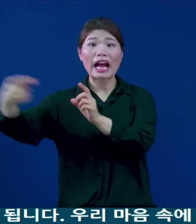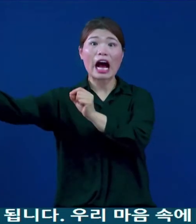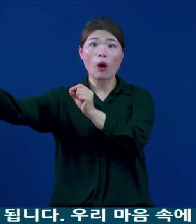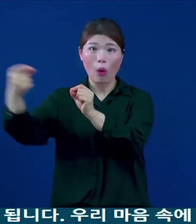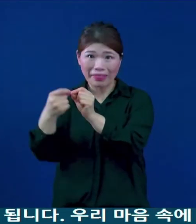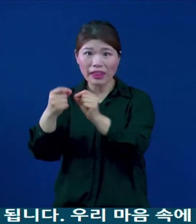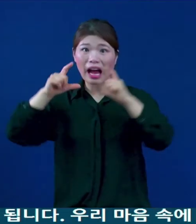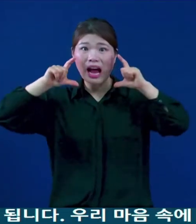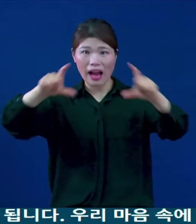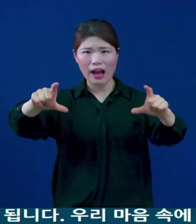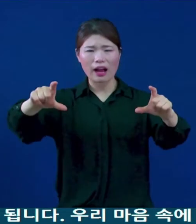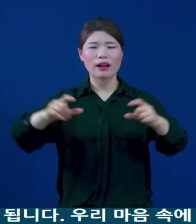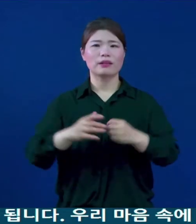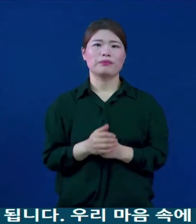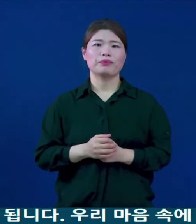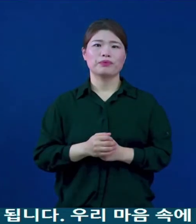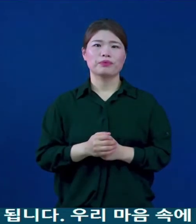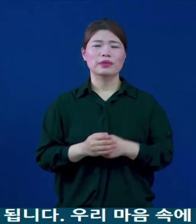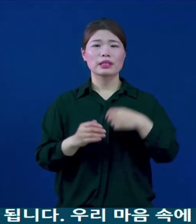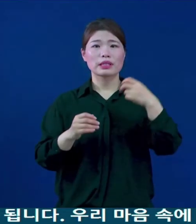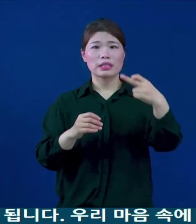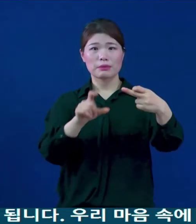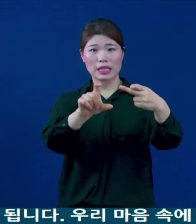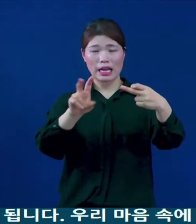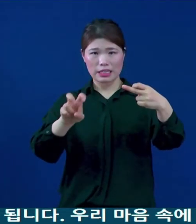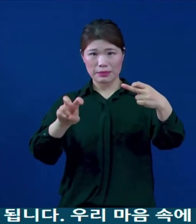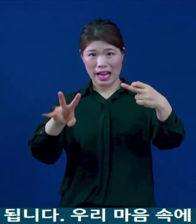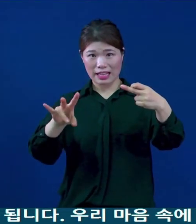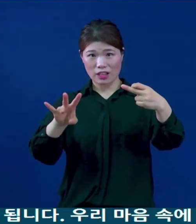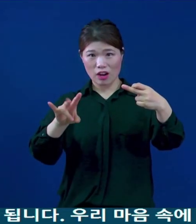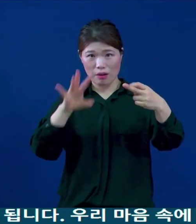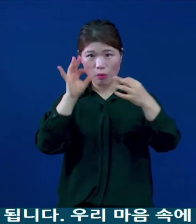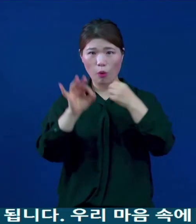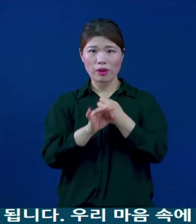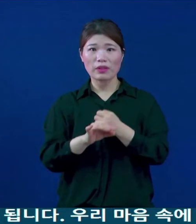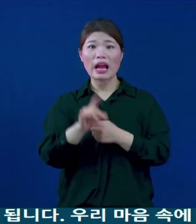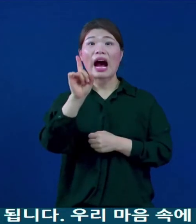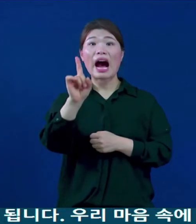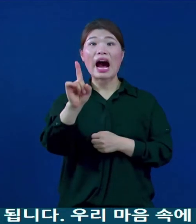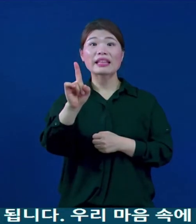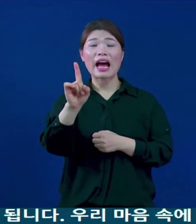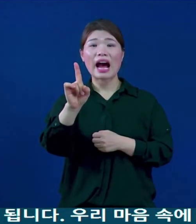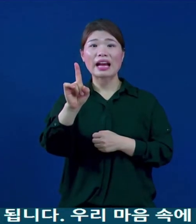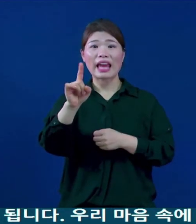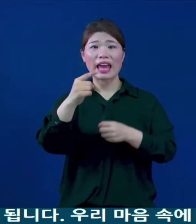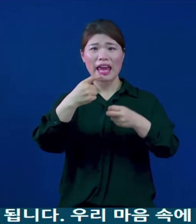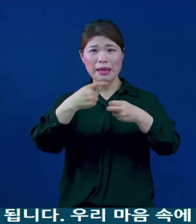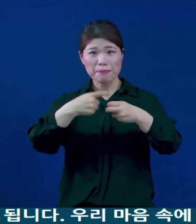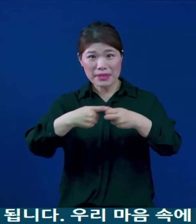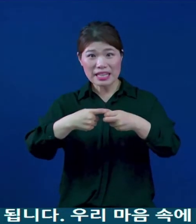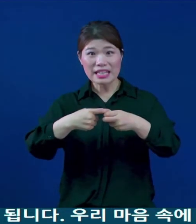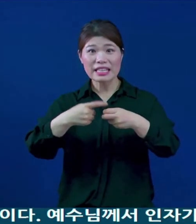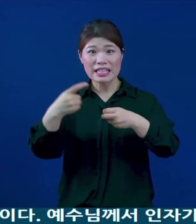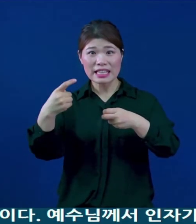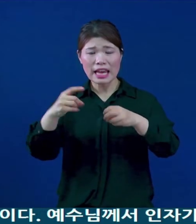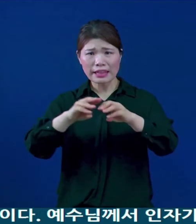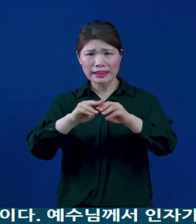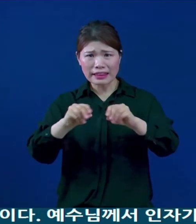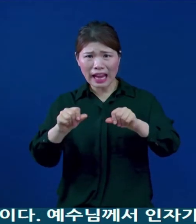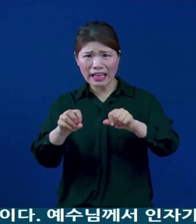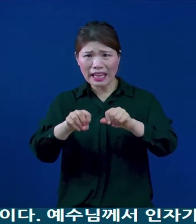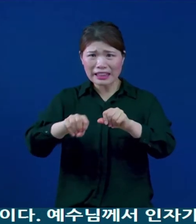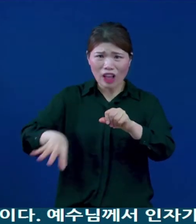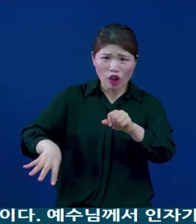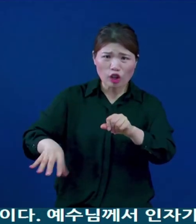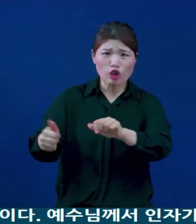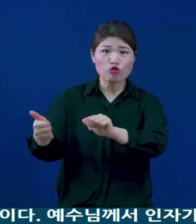겁니다. 그 다음에 24절을 말씀하신 거예요. 한 알의 밀이 땅에 떨어져 죽어야